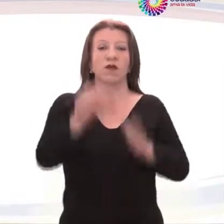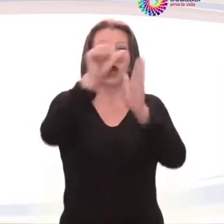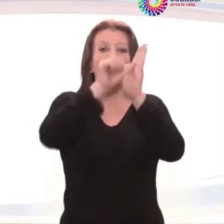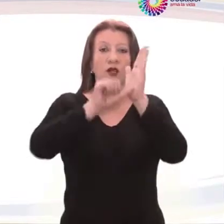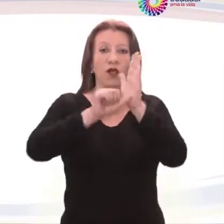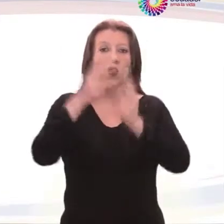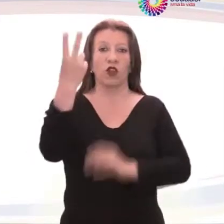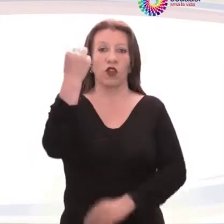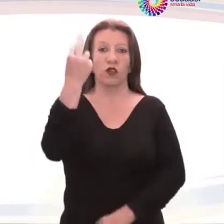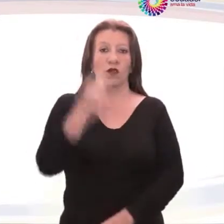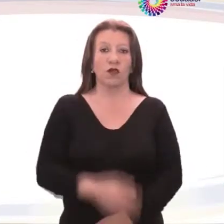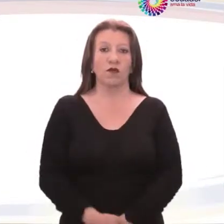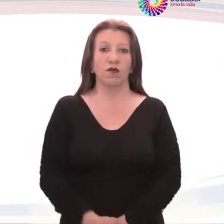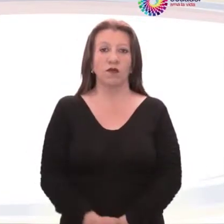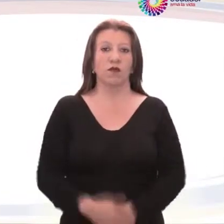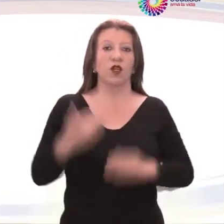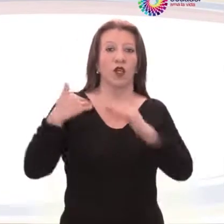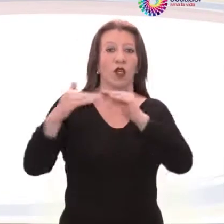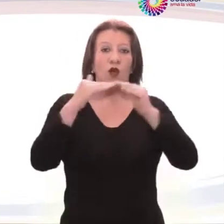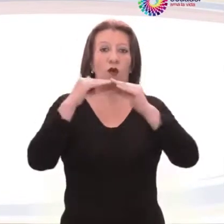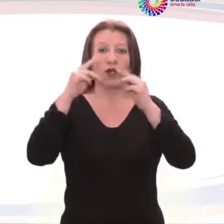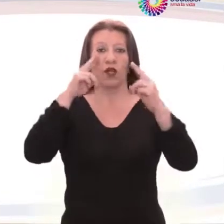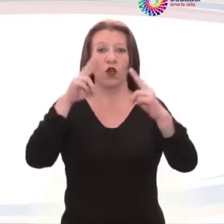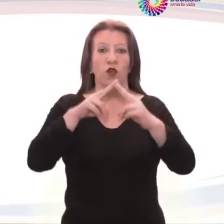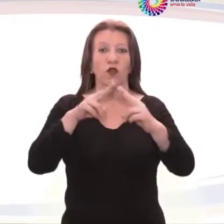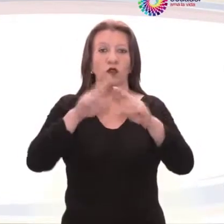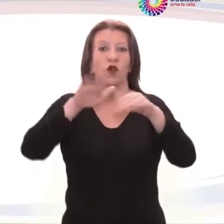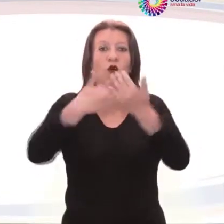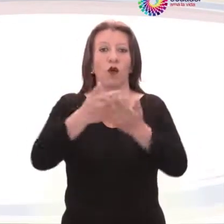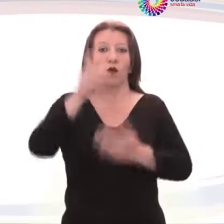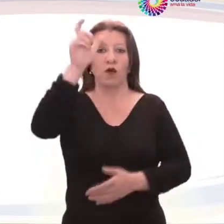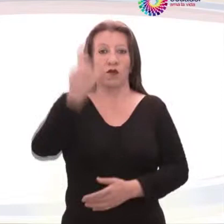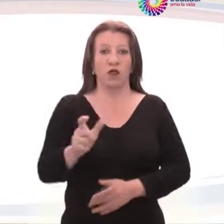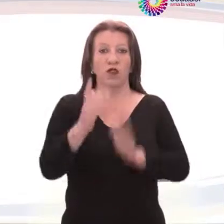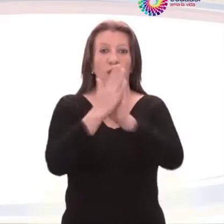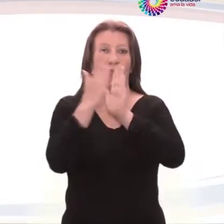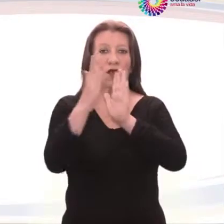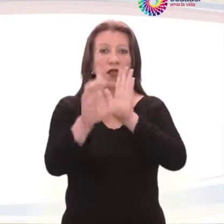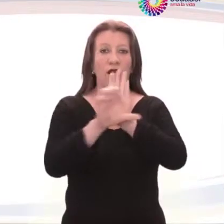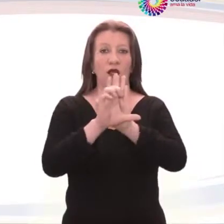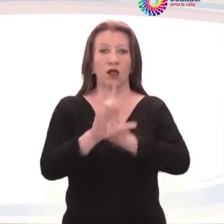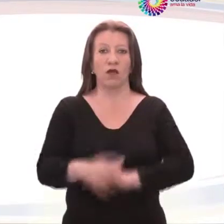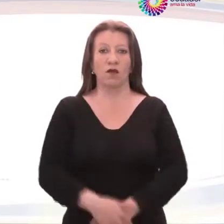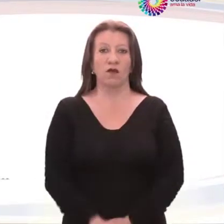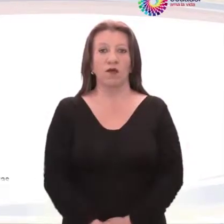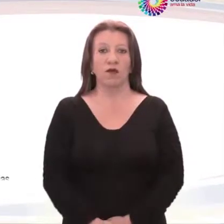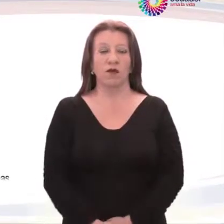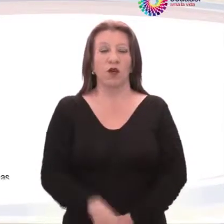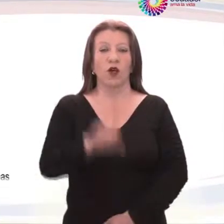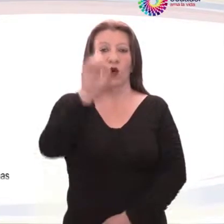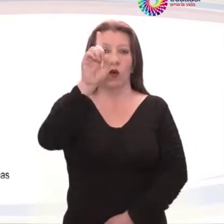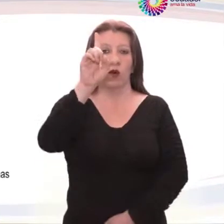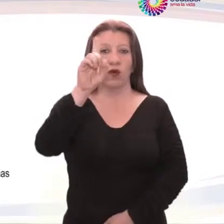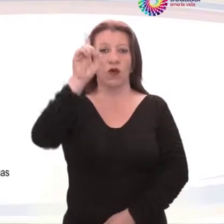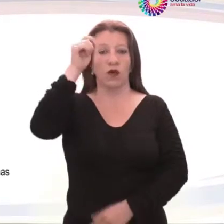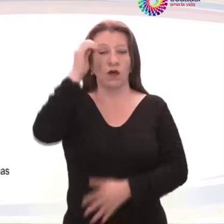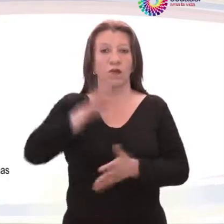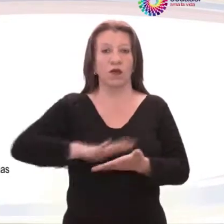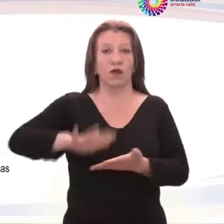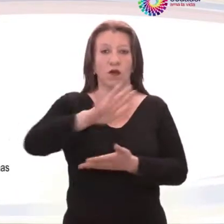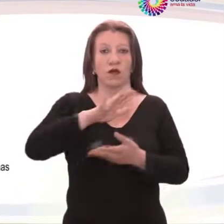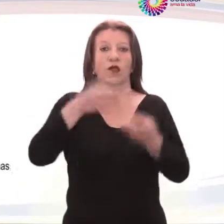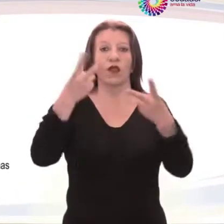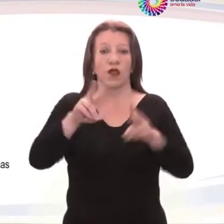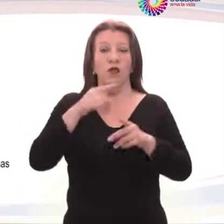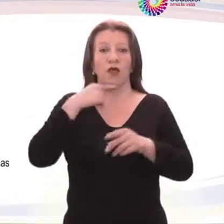artículo 12 igual reconocimiento como persona ante la ley 1 los estados partes